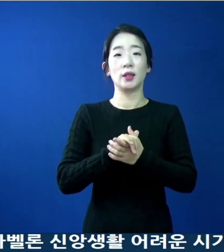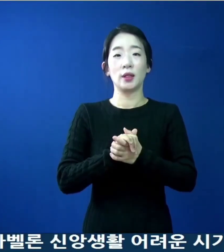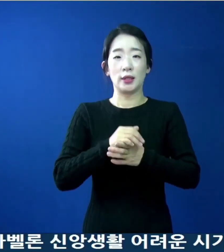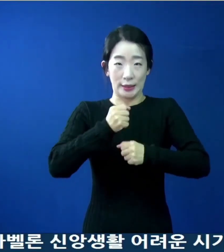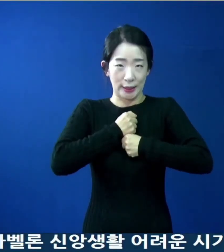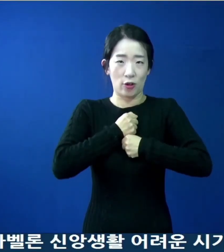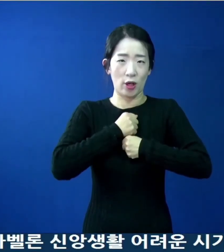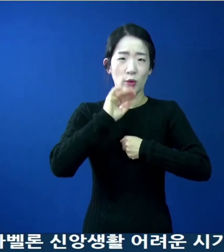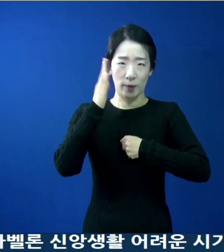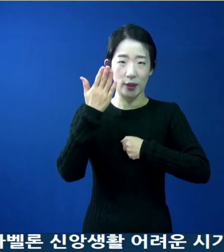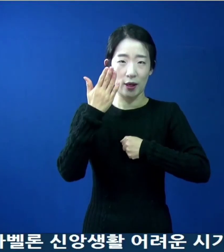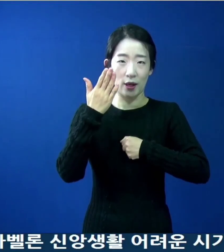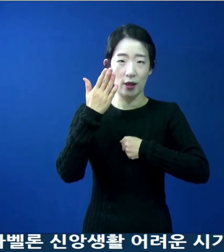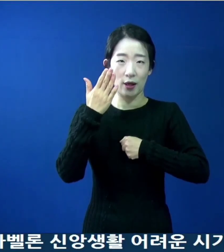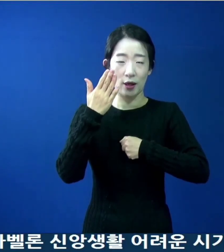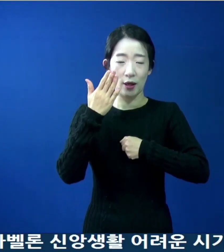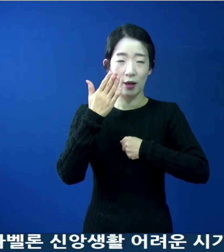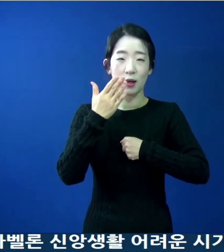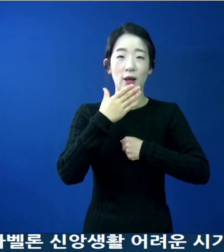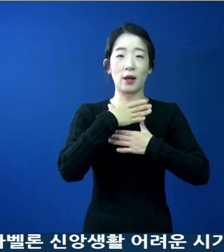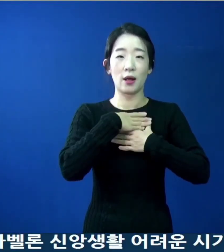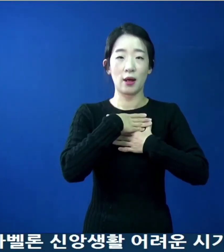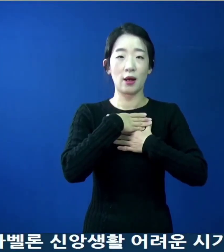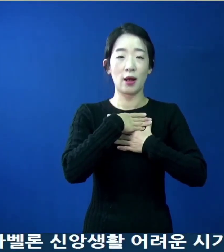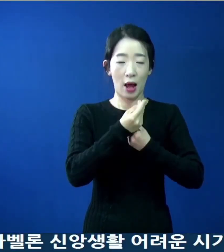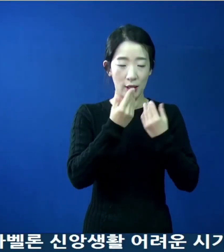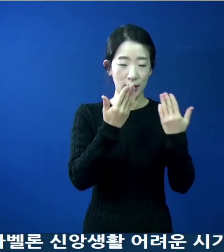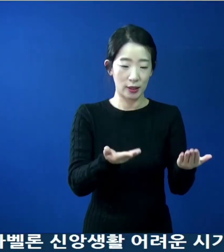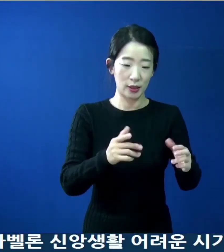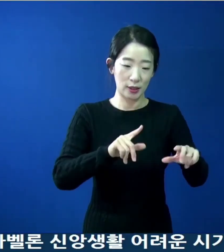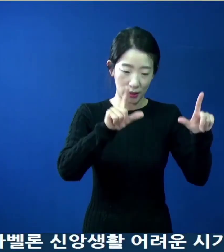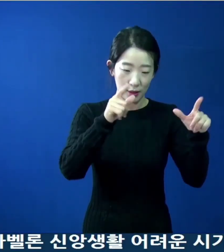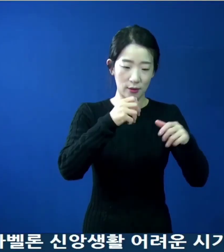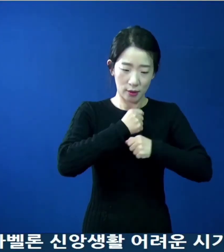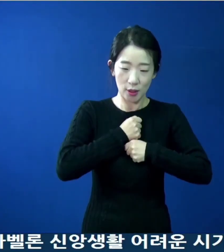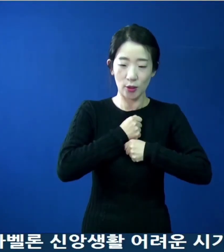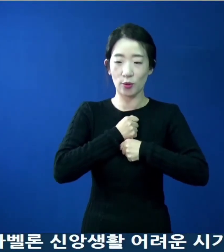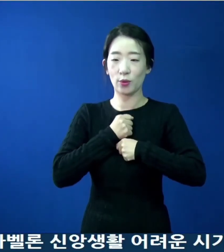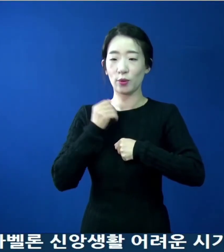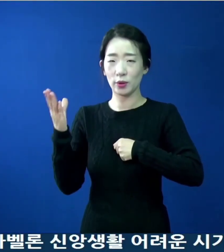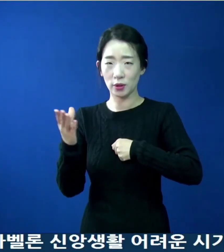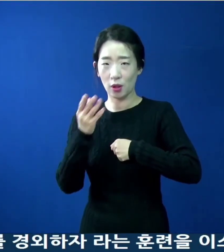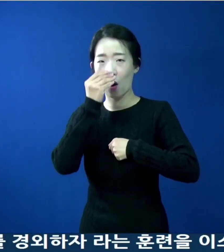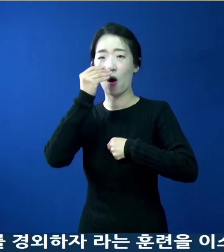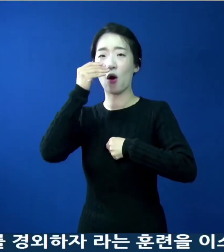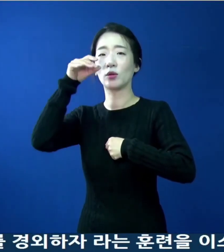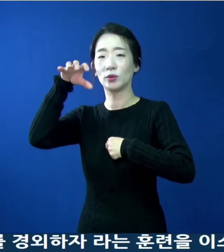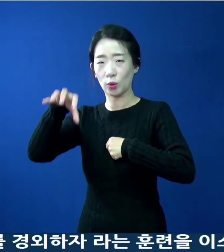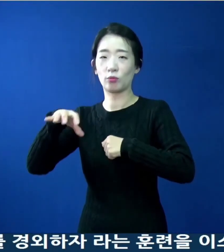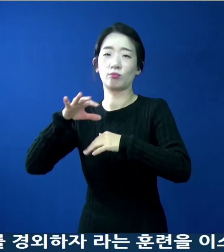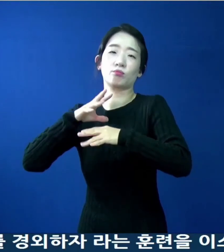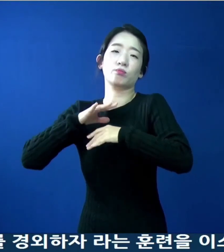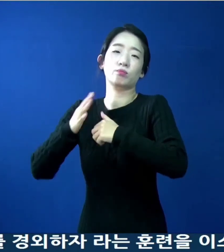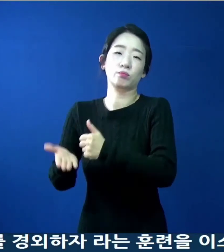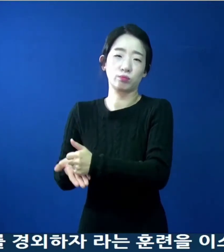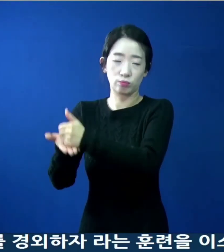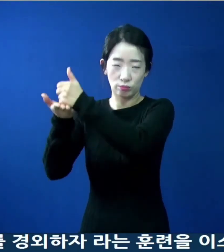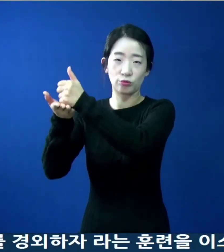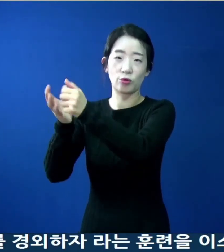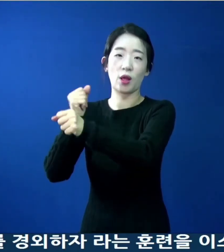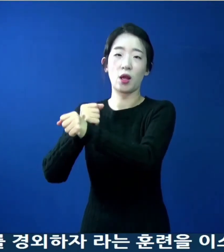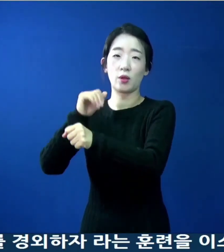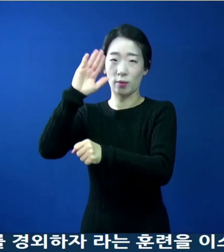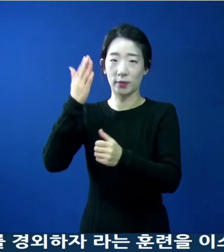그리고 성소는 경외되어져야 됩니다. 성경은 우리의 안식일이